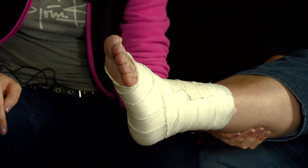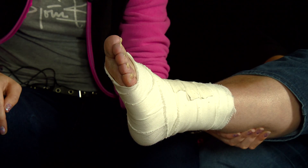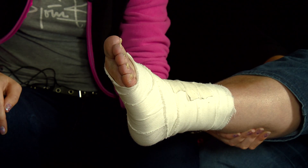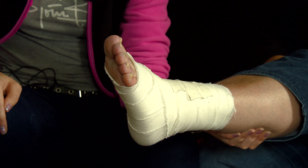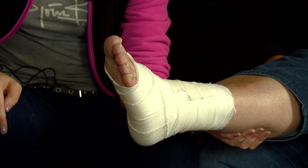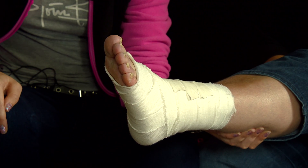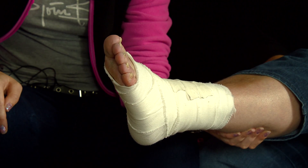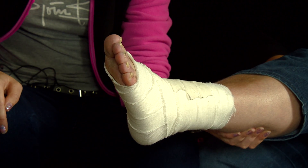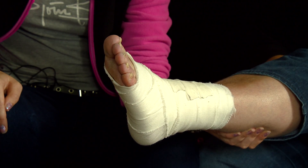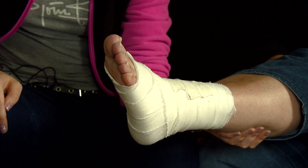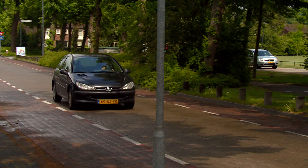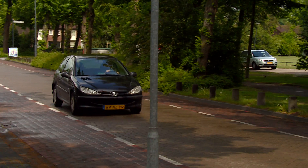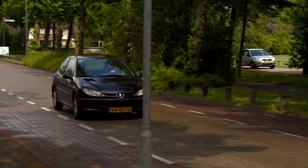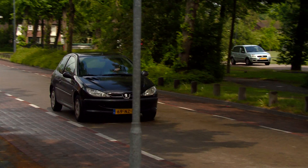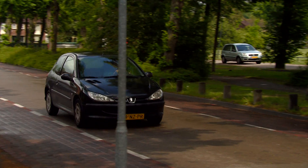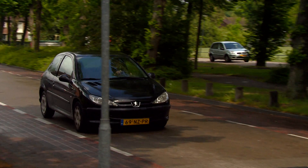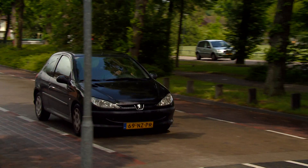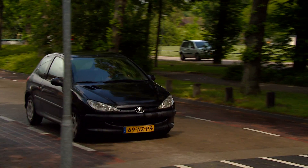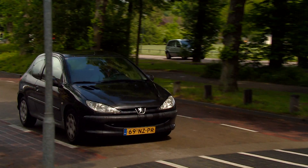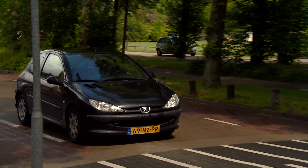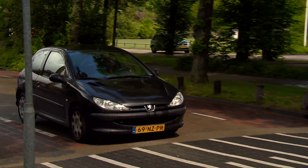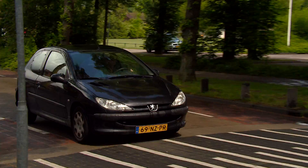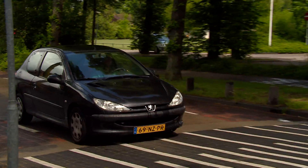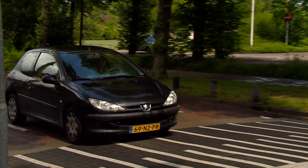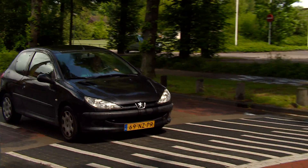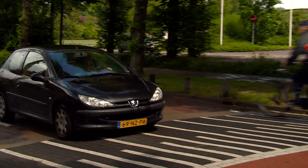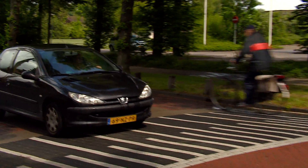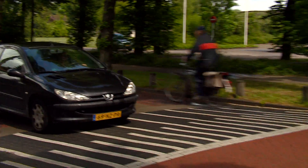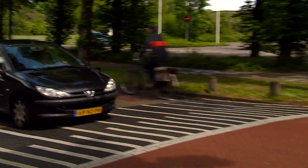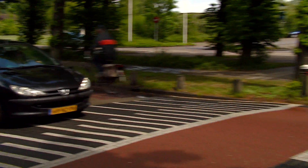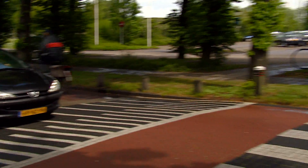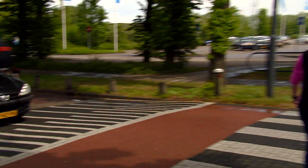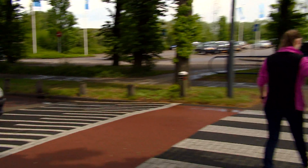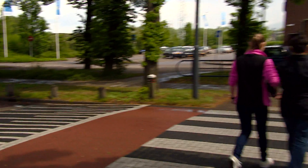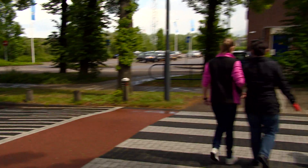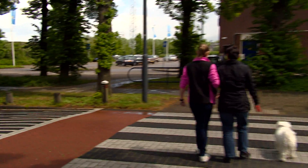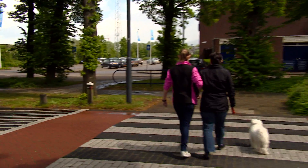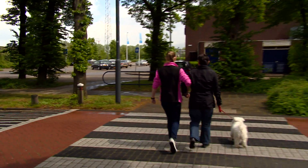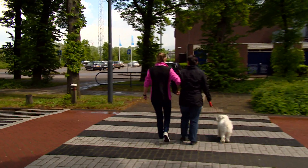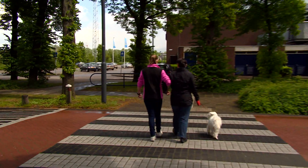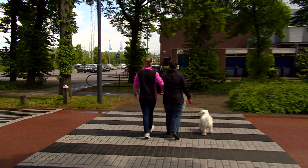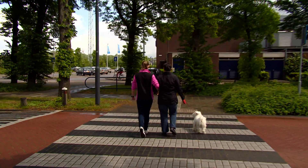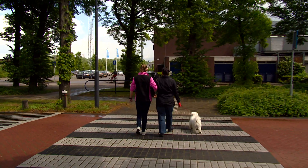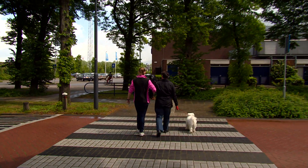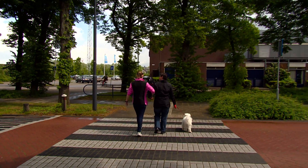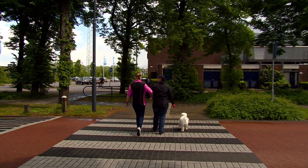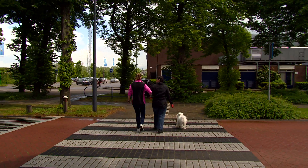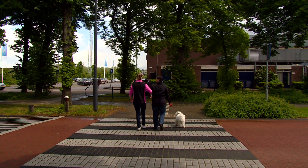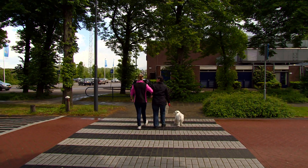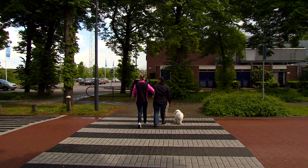gekomen met een gekneusde voet. Maar haar vertrouwen is weg. Huilend en bibberend van schrik kwam ze gisteren thuis. Ik zie haar lopen